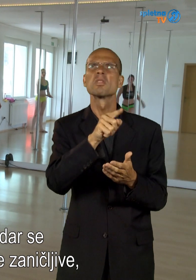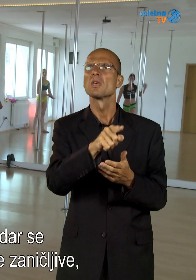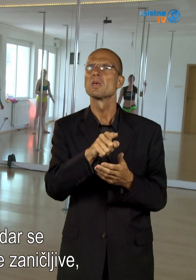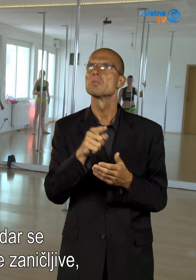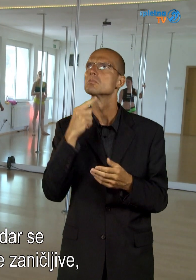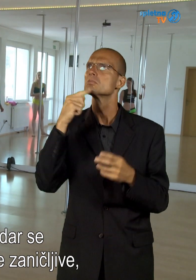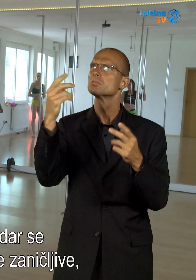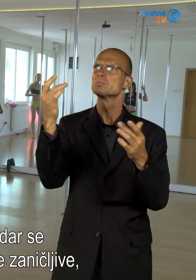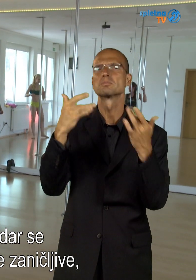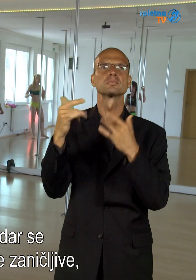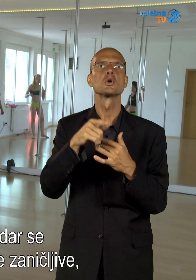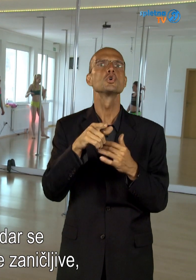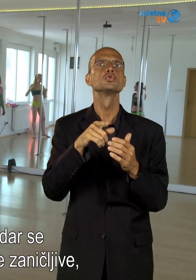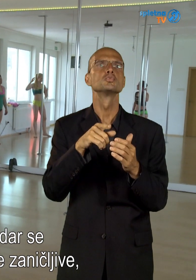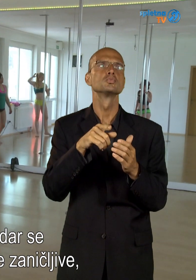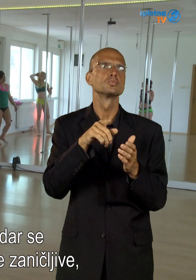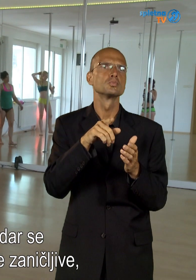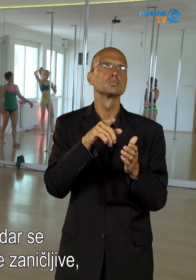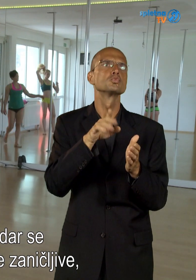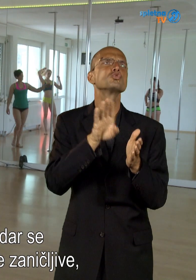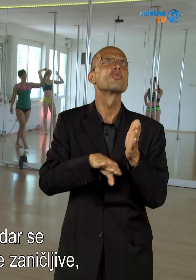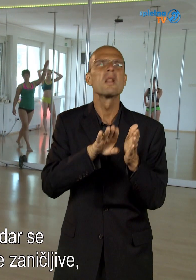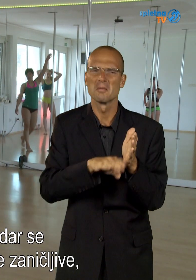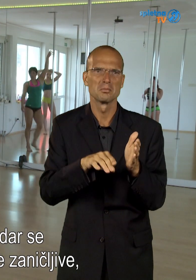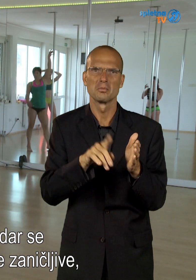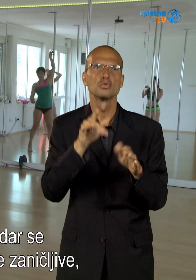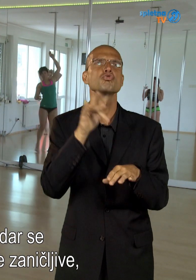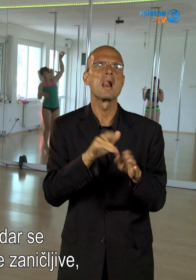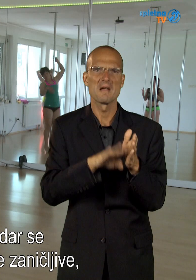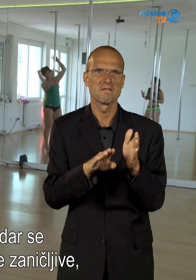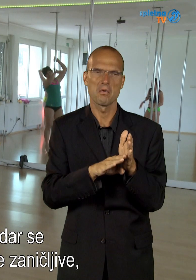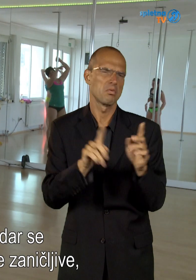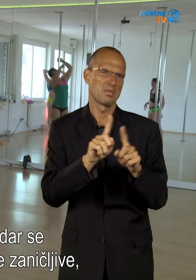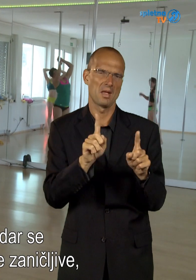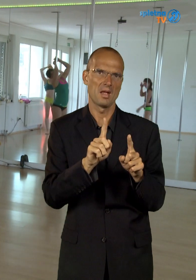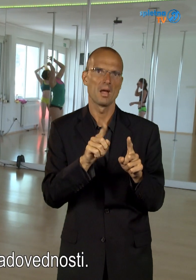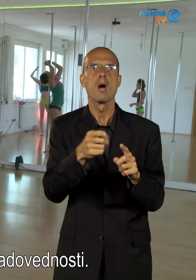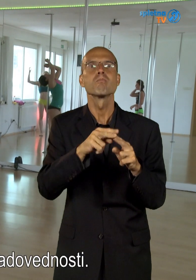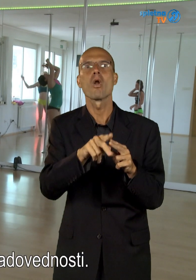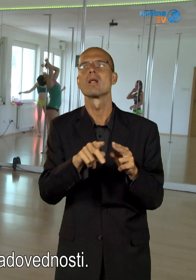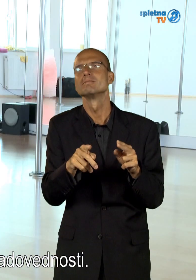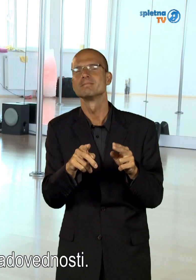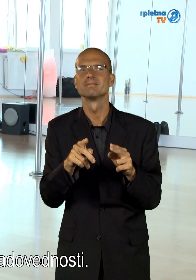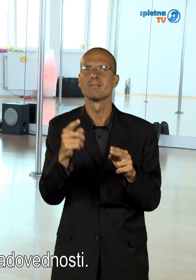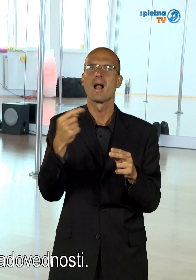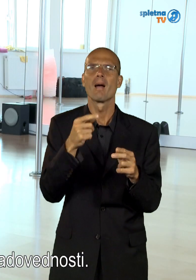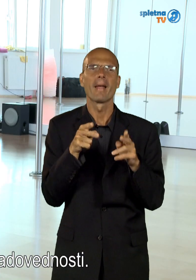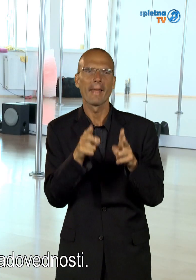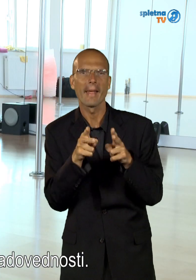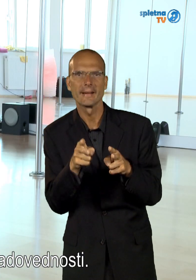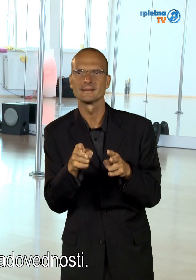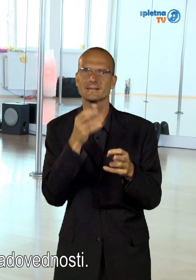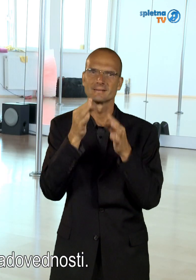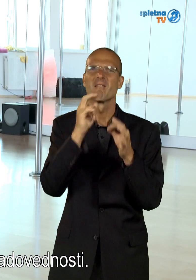toliko, se mi niso zdele toliko opaske v smislu zaničevanja, kakor bolj tako malo